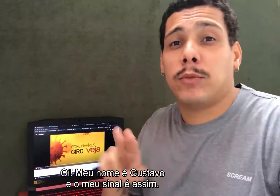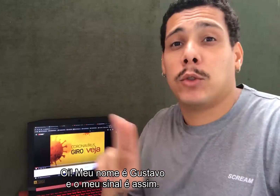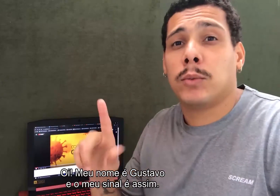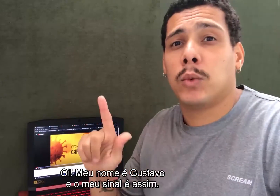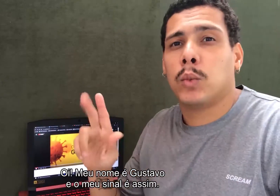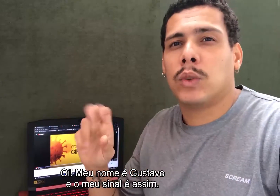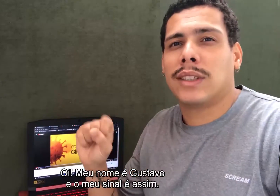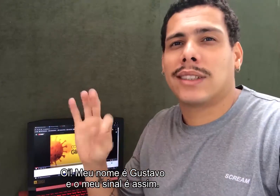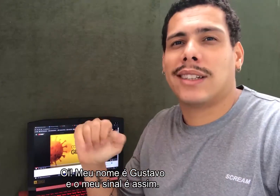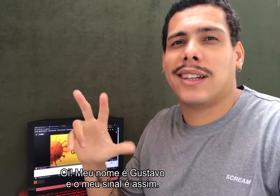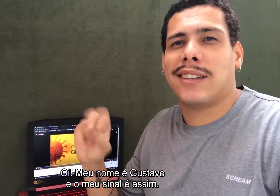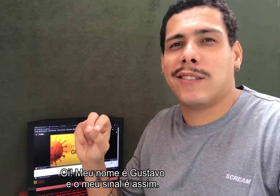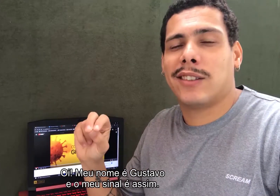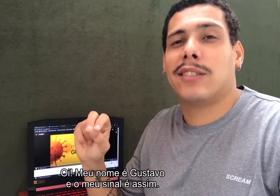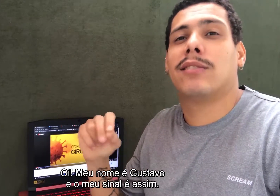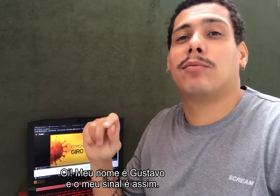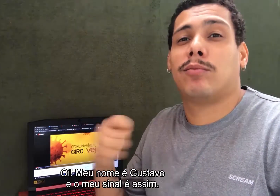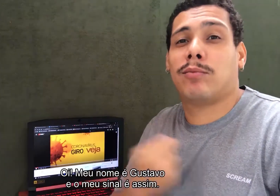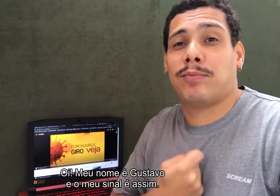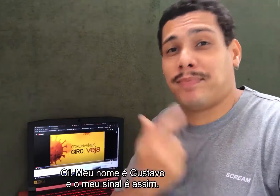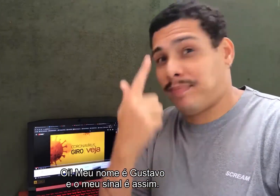Oi, meu nome é Gustavo e meu sinal é assim.